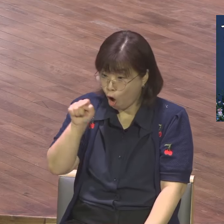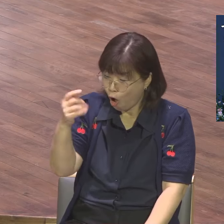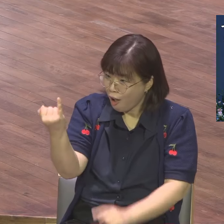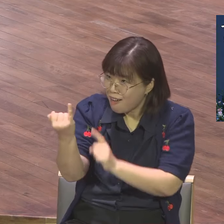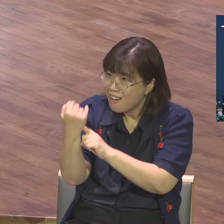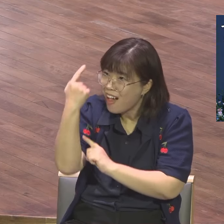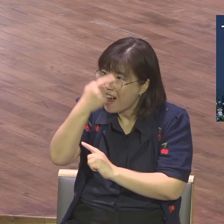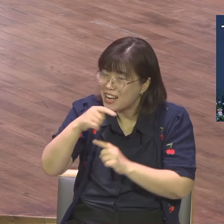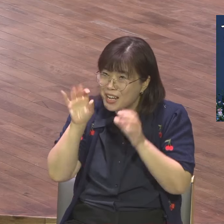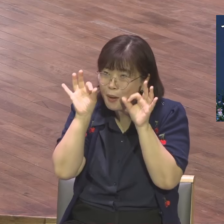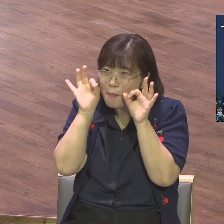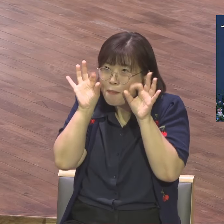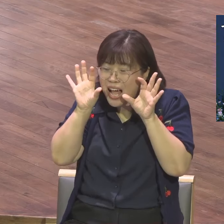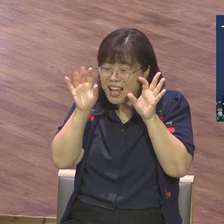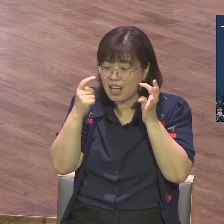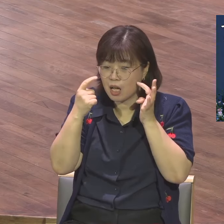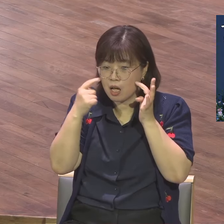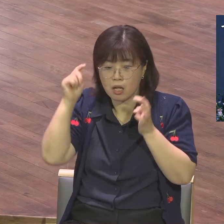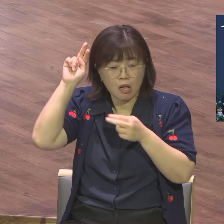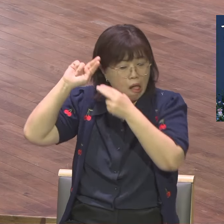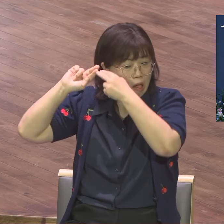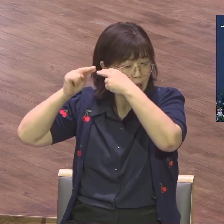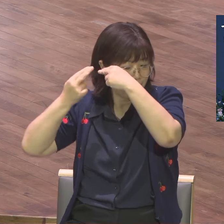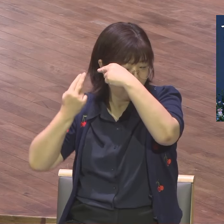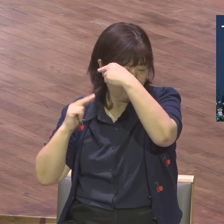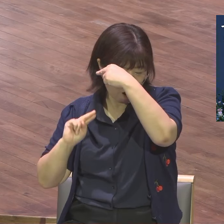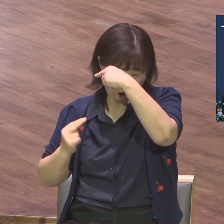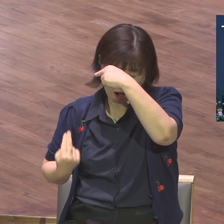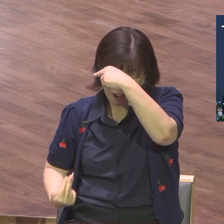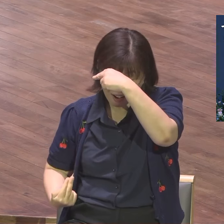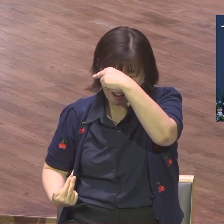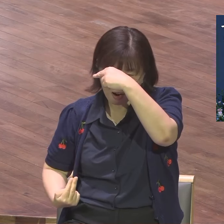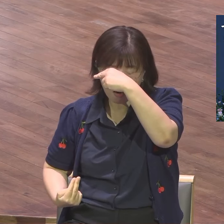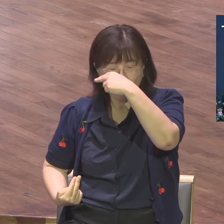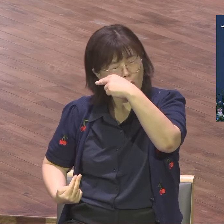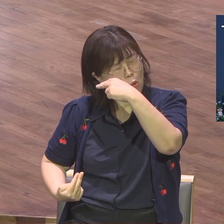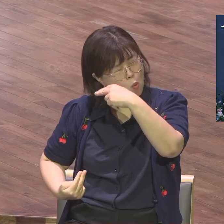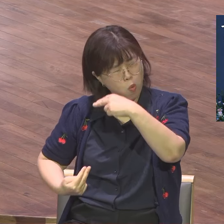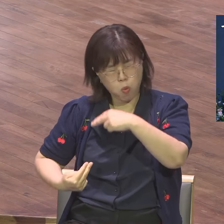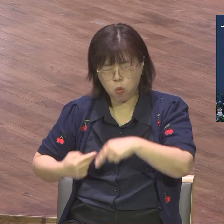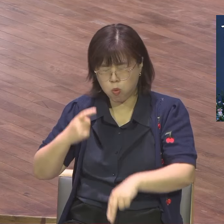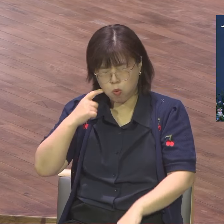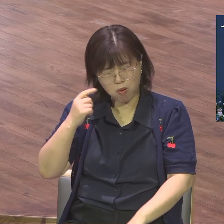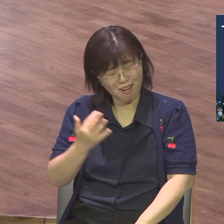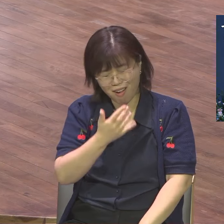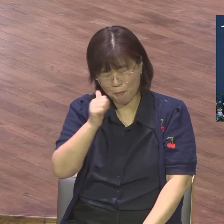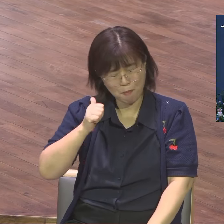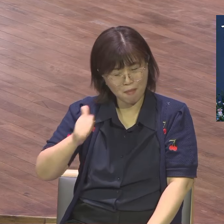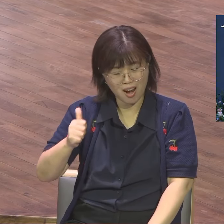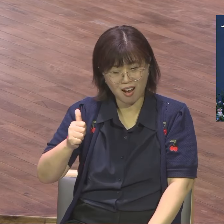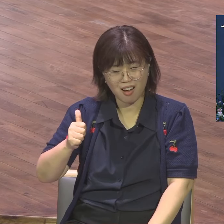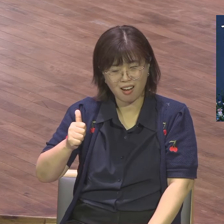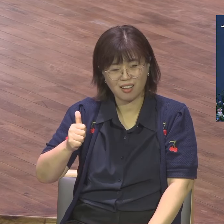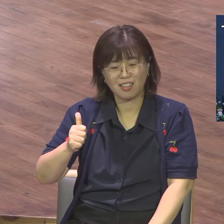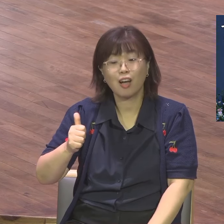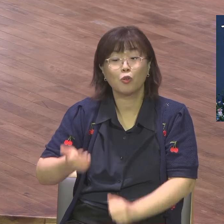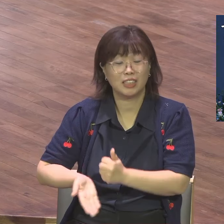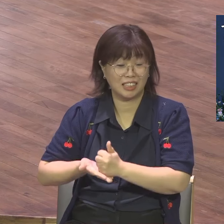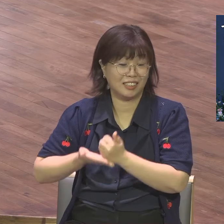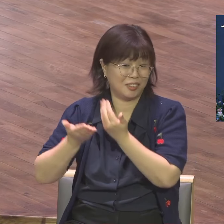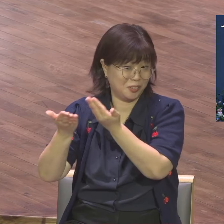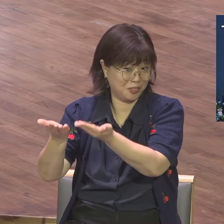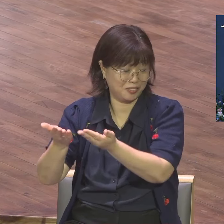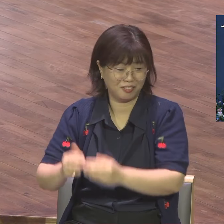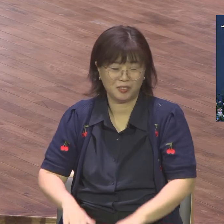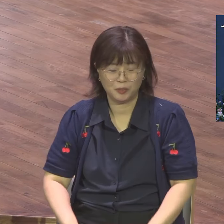땋은 머리털로 내 목은 구슬거미로 아름답구나. 자 이제는요 전체적인 아름다움을 넘어서 좀